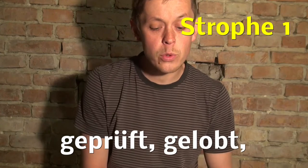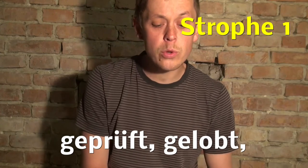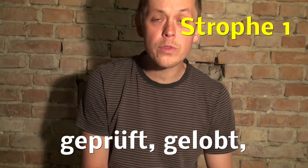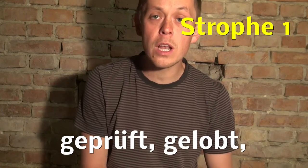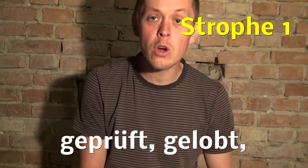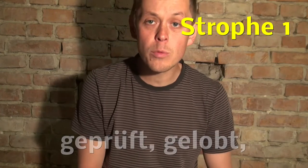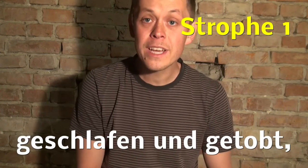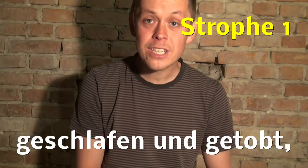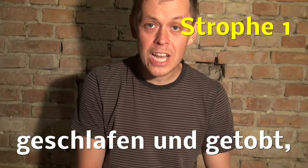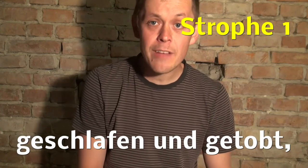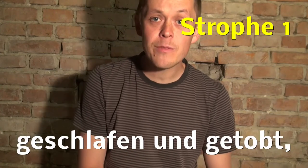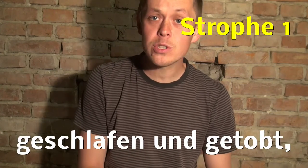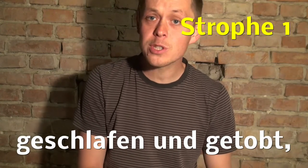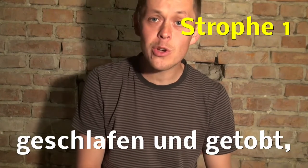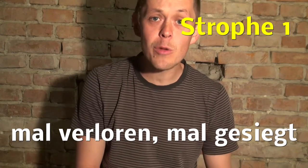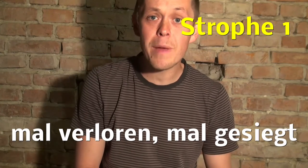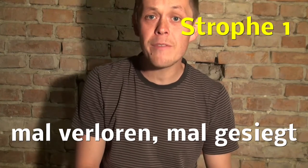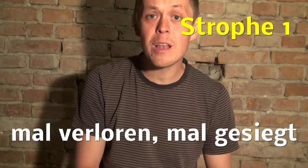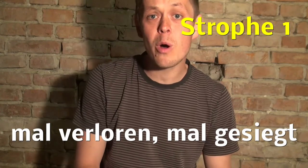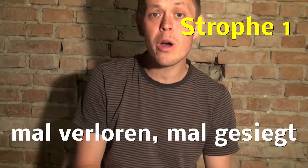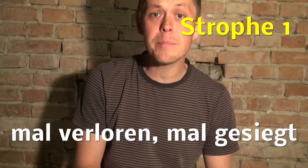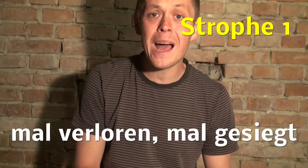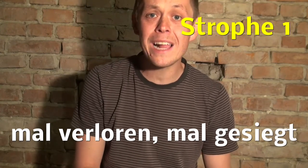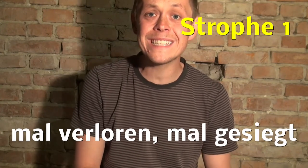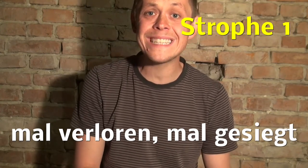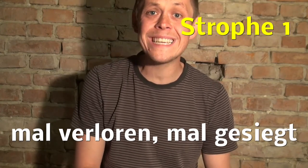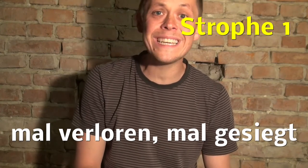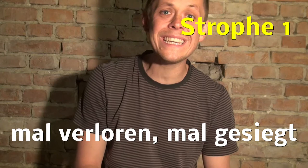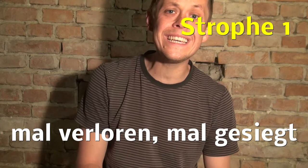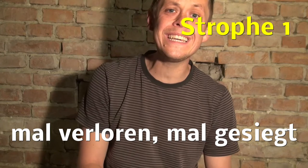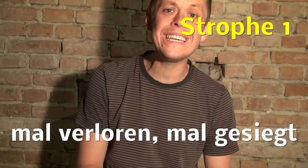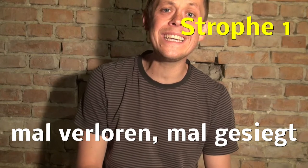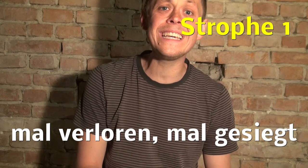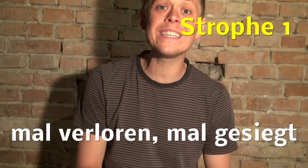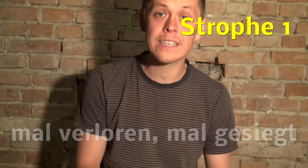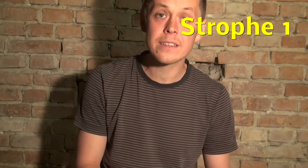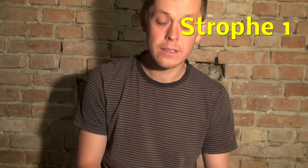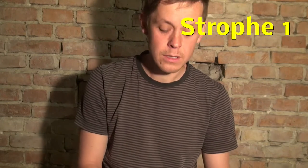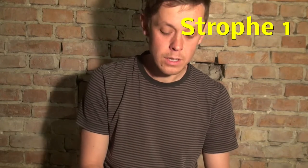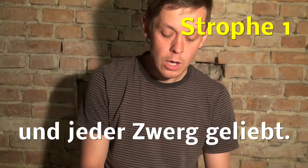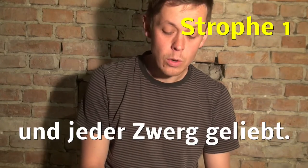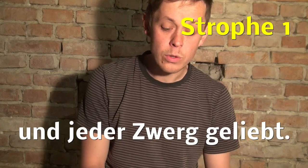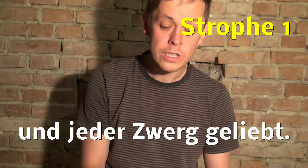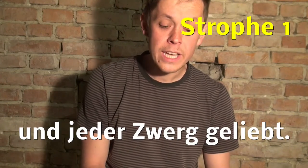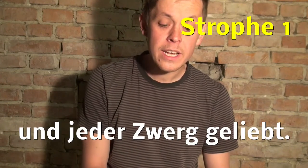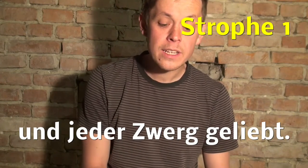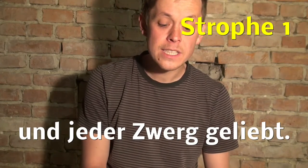geprüft, gelobt, geschlafen und getobt, mal verloren, mal gesiegt und jeder